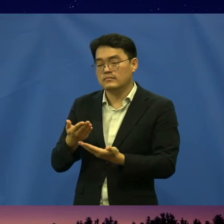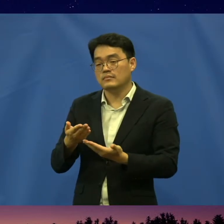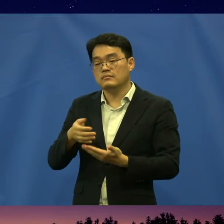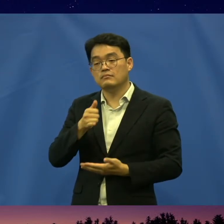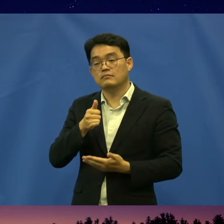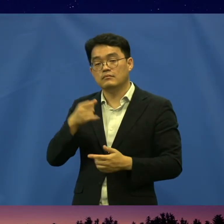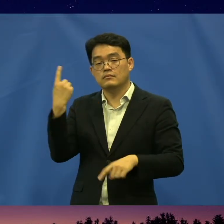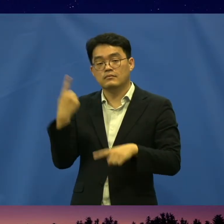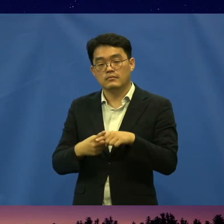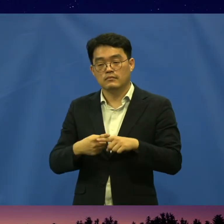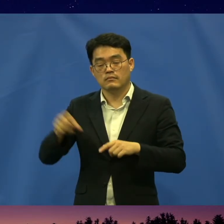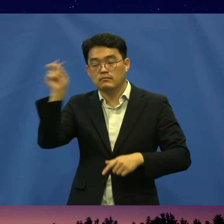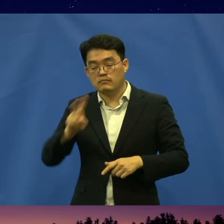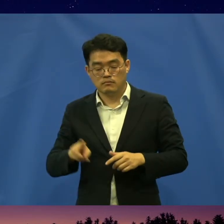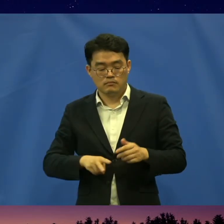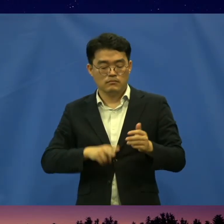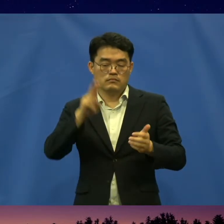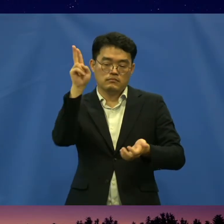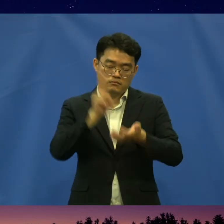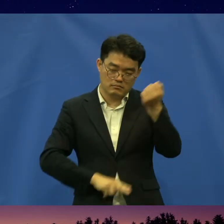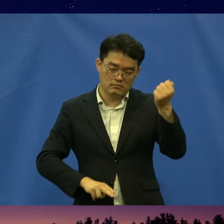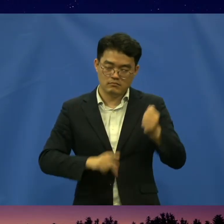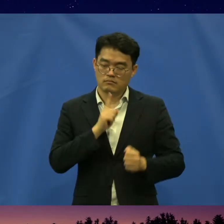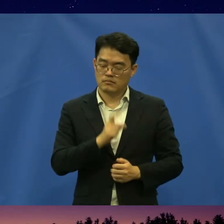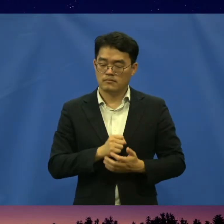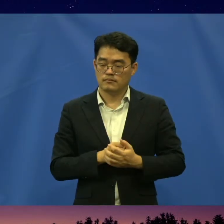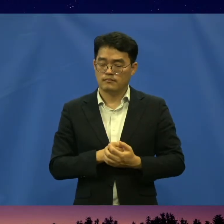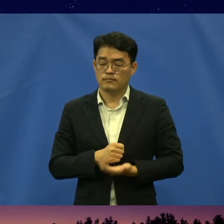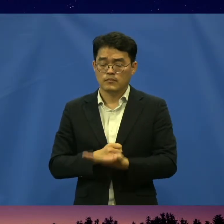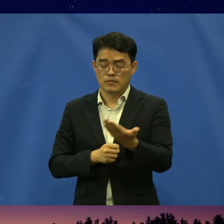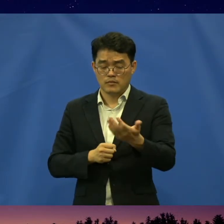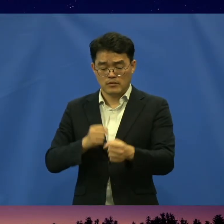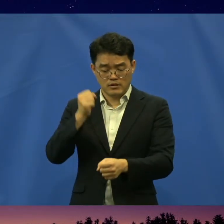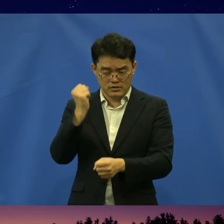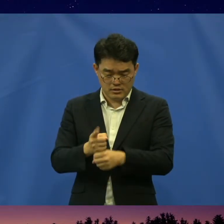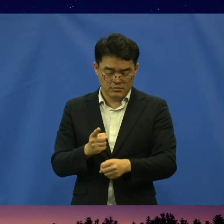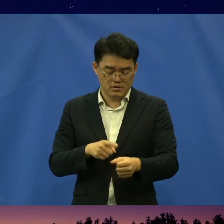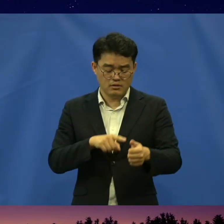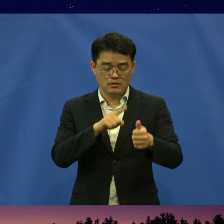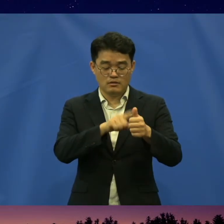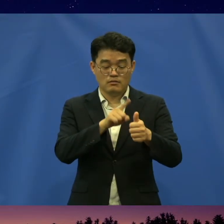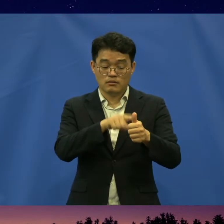신기하지 않습니까? 여러분 마귀는 이미 가룟유다 안에 들어가서 발악을 하고 있어요.